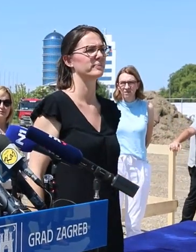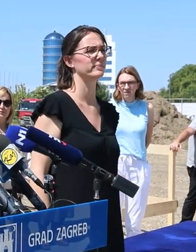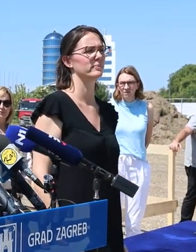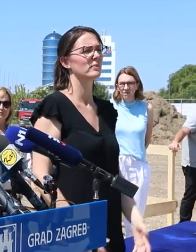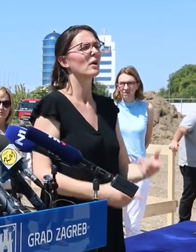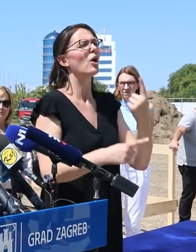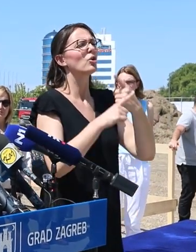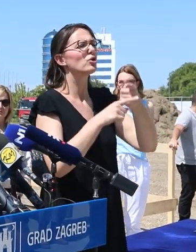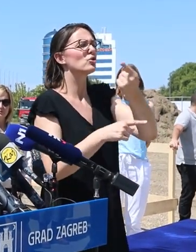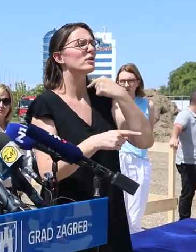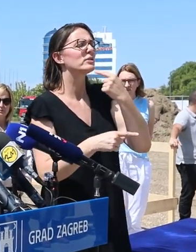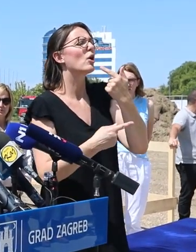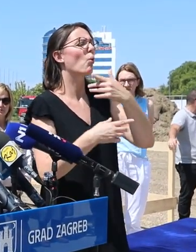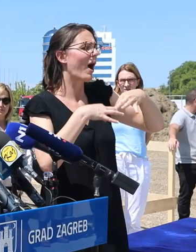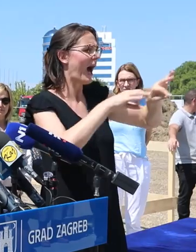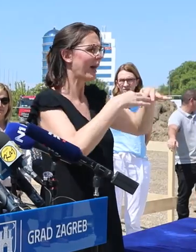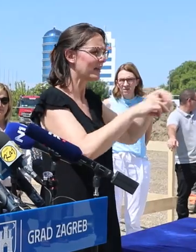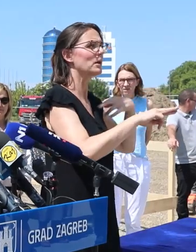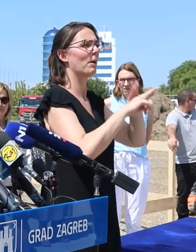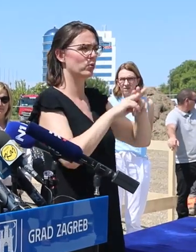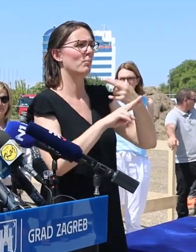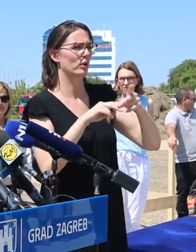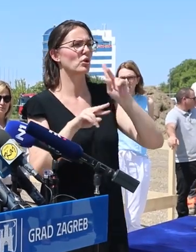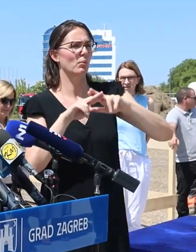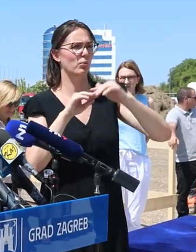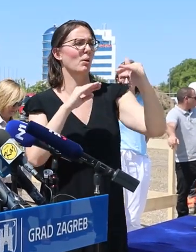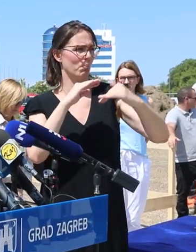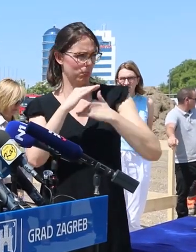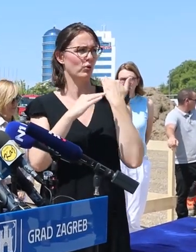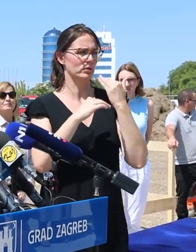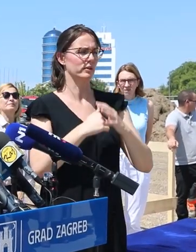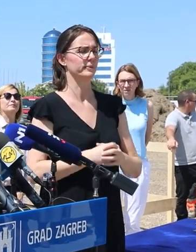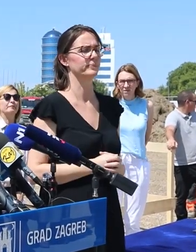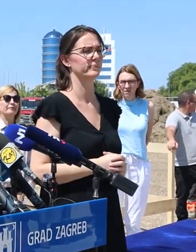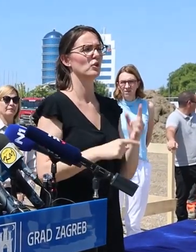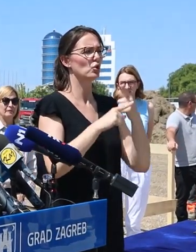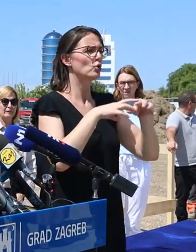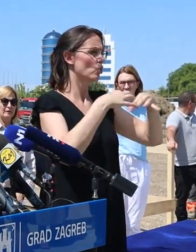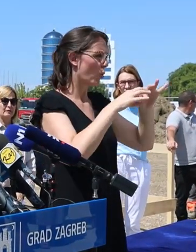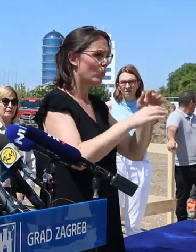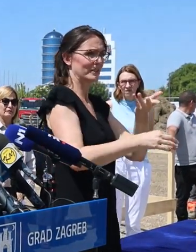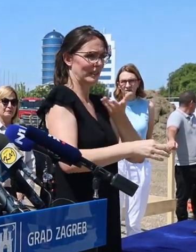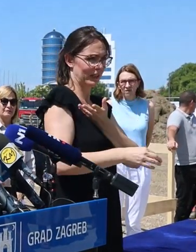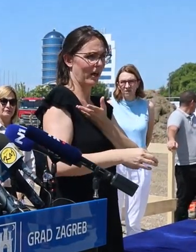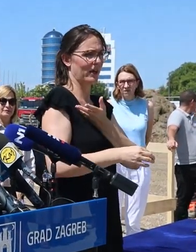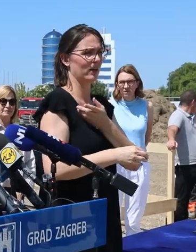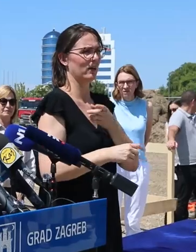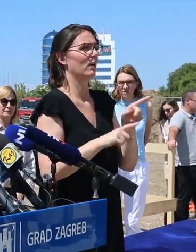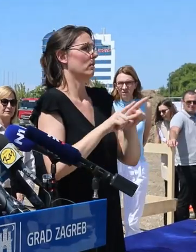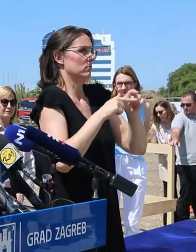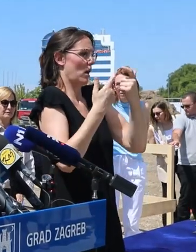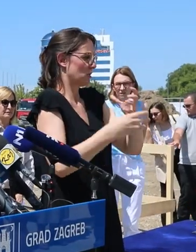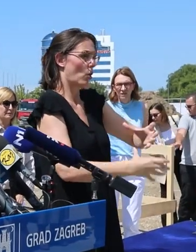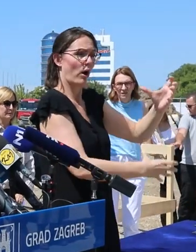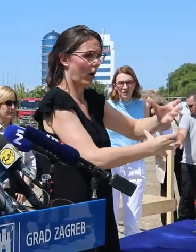konkretne adrese, pa da se to riješi. Evo, recite, ostavit ćete ovo, da se govorim, sa konkretne adrese. Nije naravno da kanti ima,